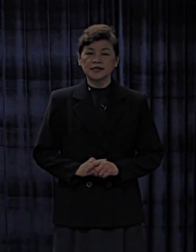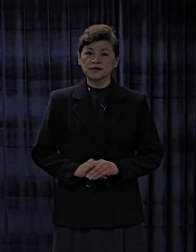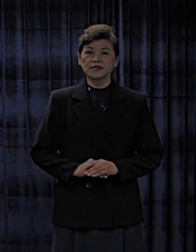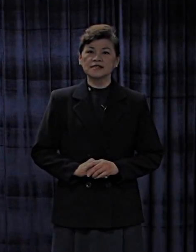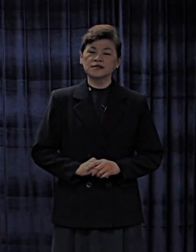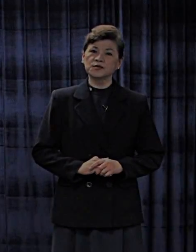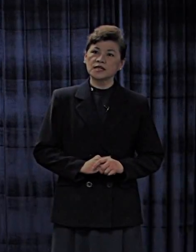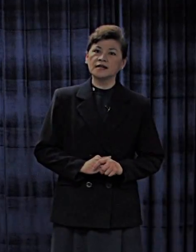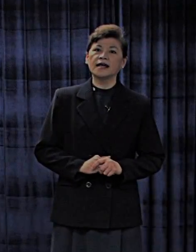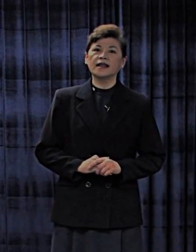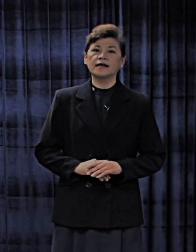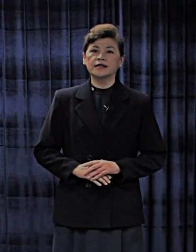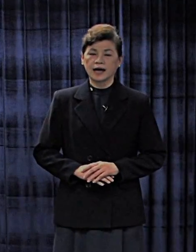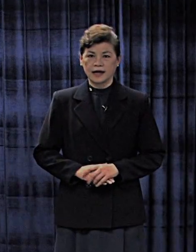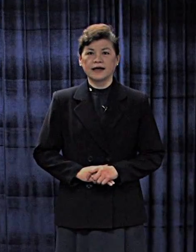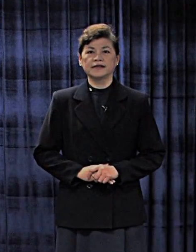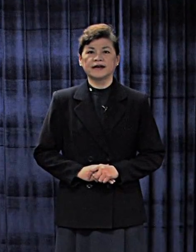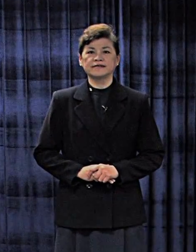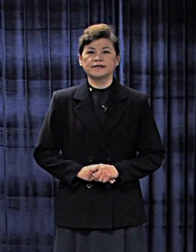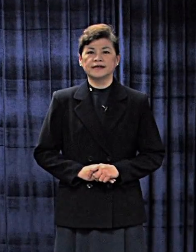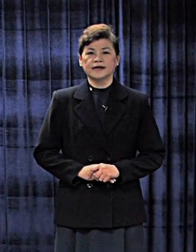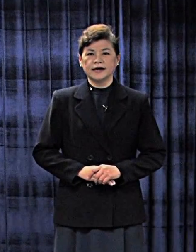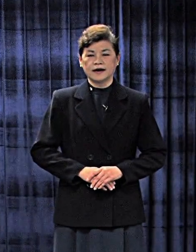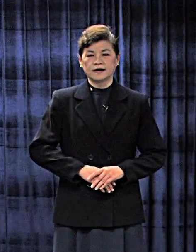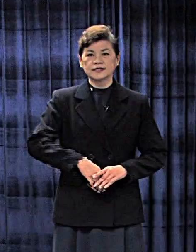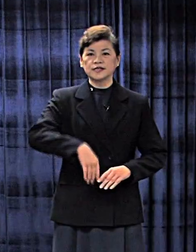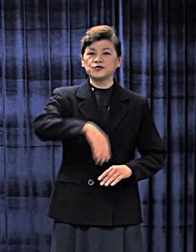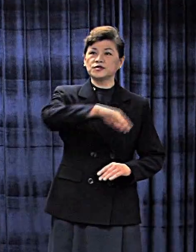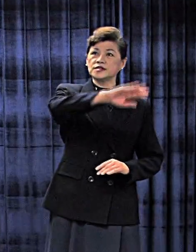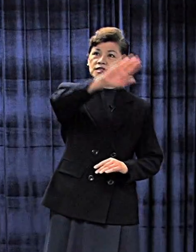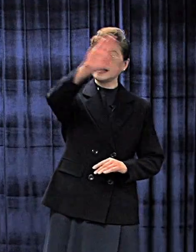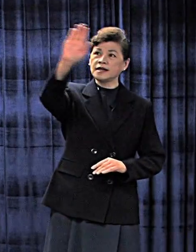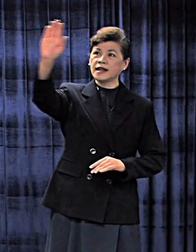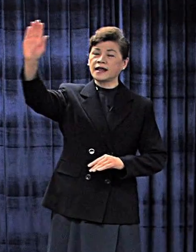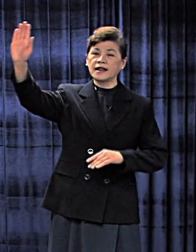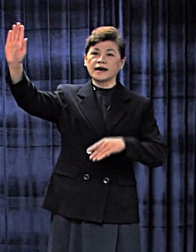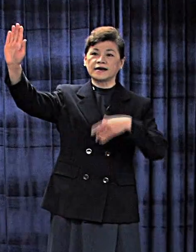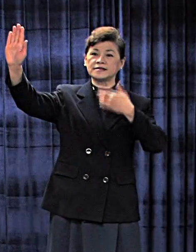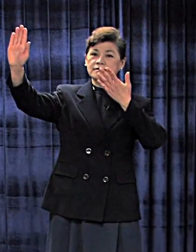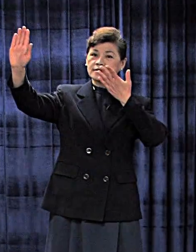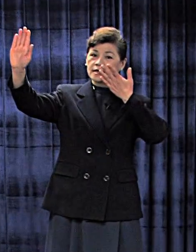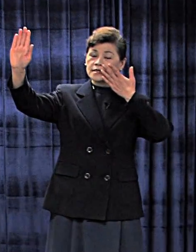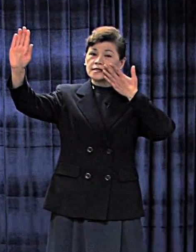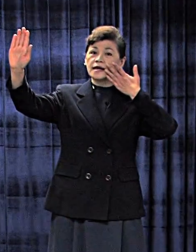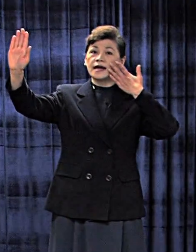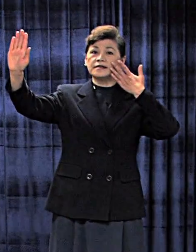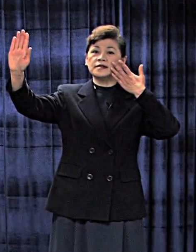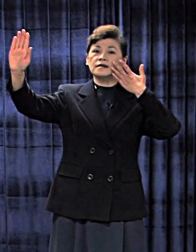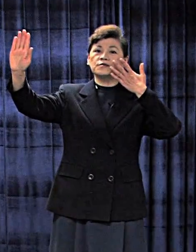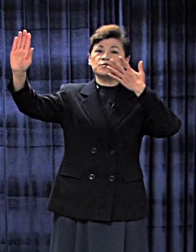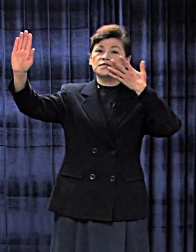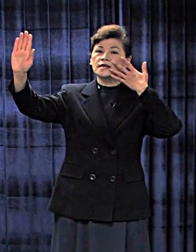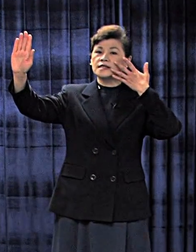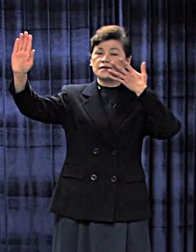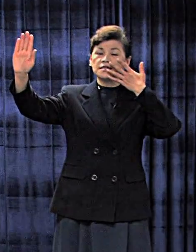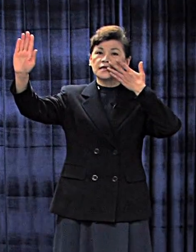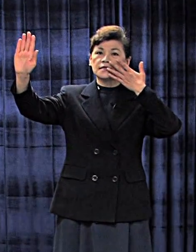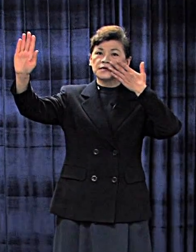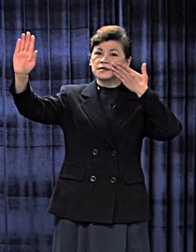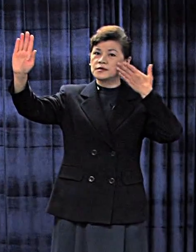这首歌叫做《天蓝蓝海蓝蓝》。好，第一句叫天蓝蓝，这个蓝呢，我们在脸颊这边